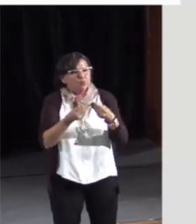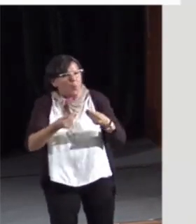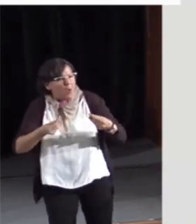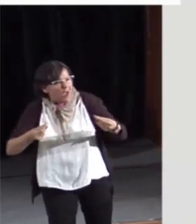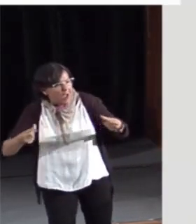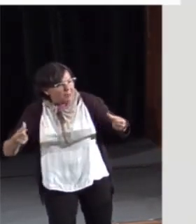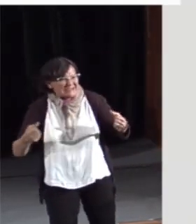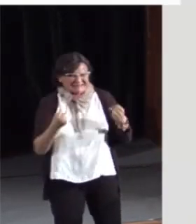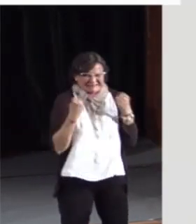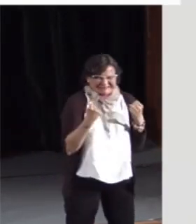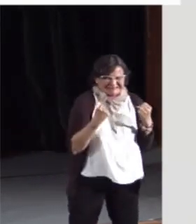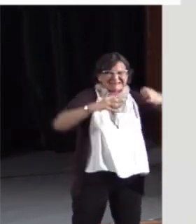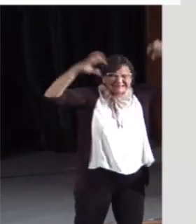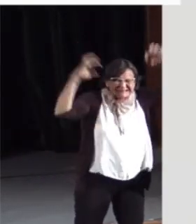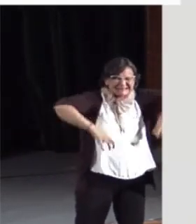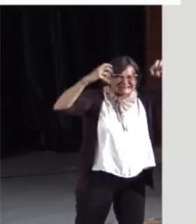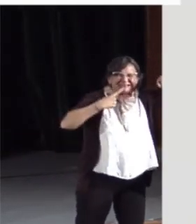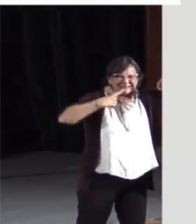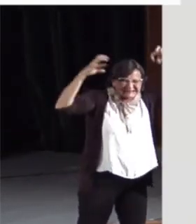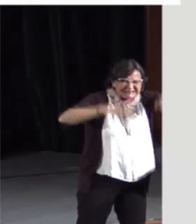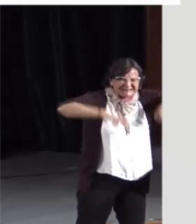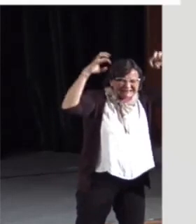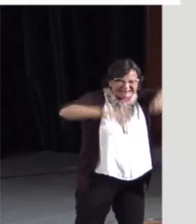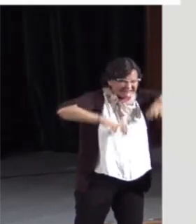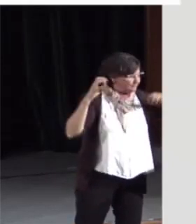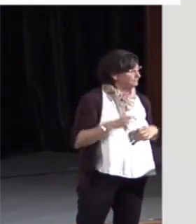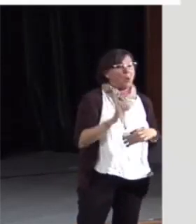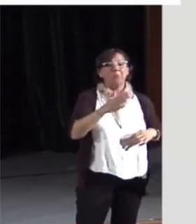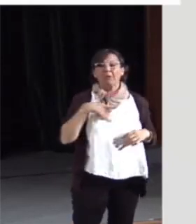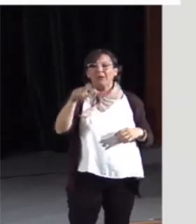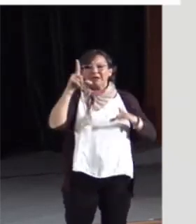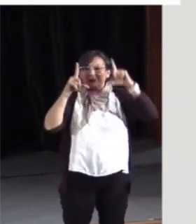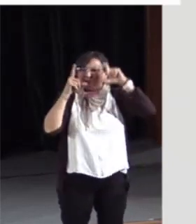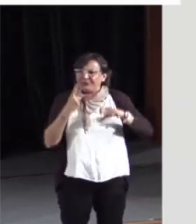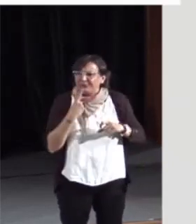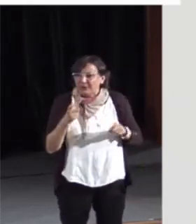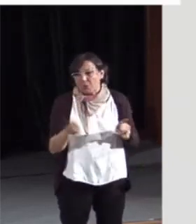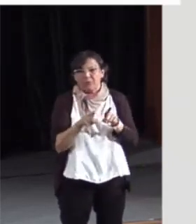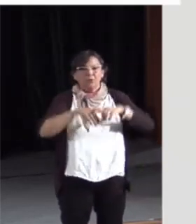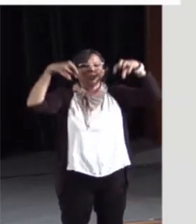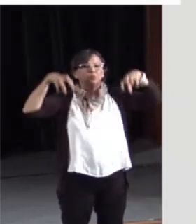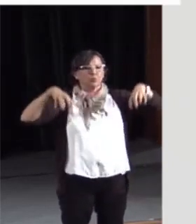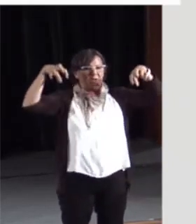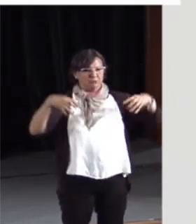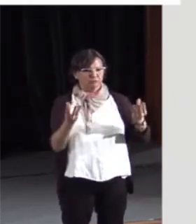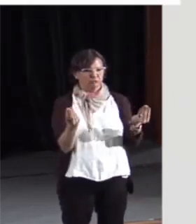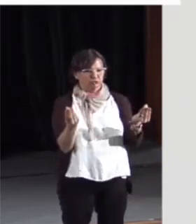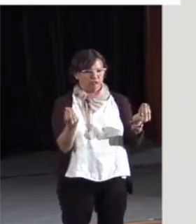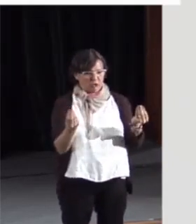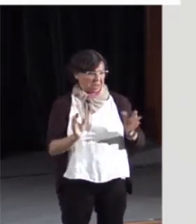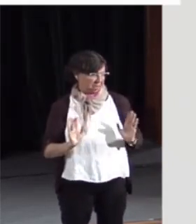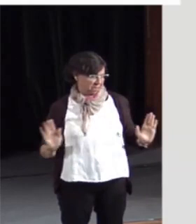con la expresión. También la intensidad, mayor o menor intensidad, si llueve muchísimo o